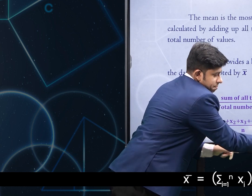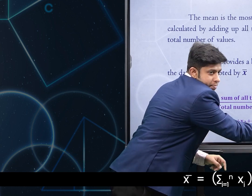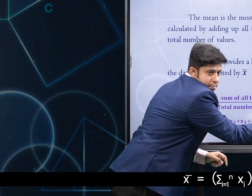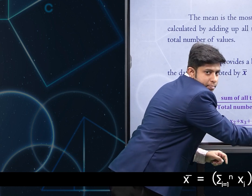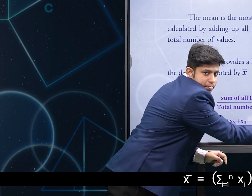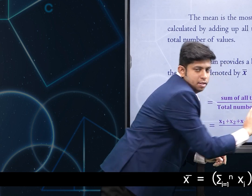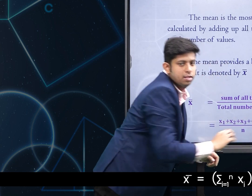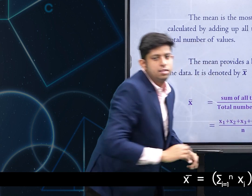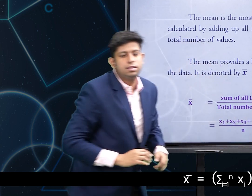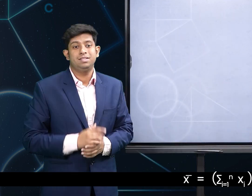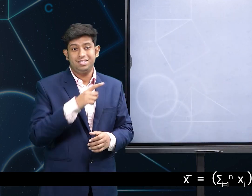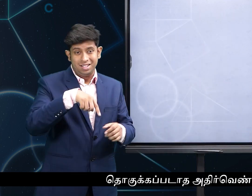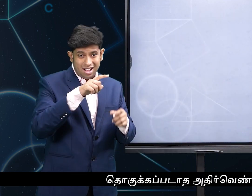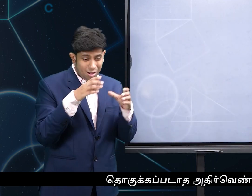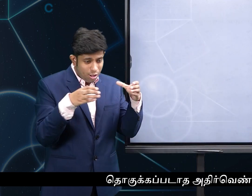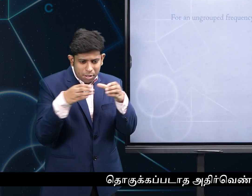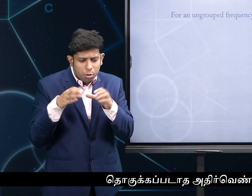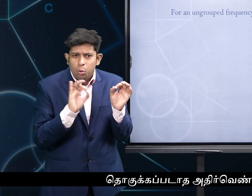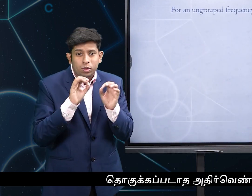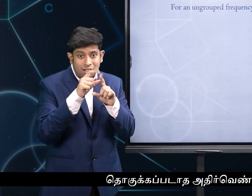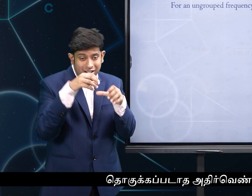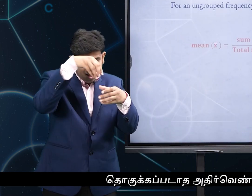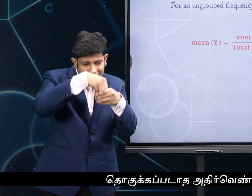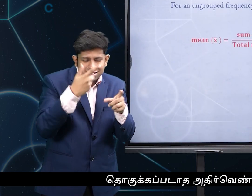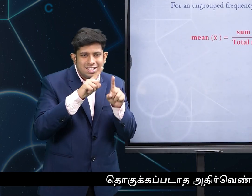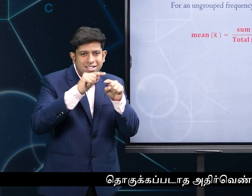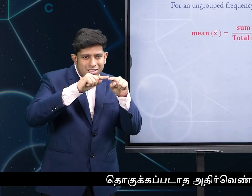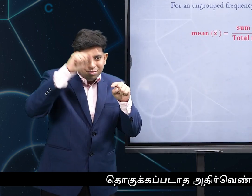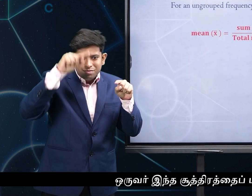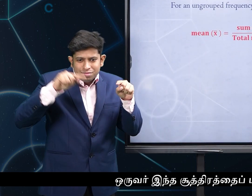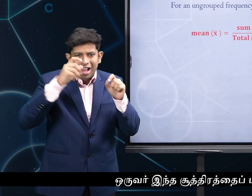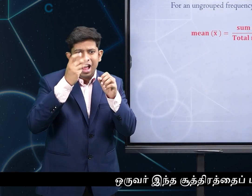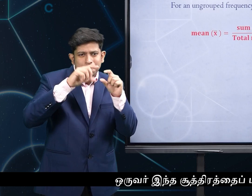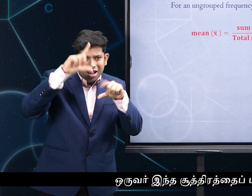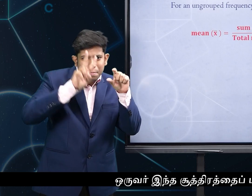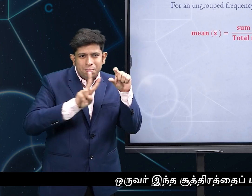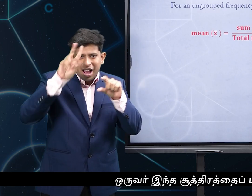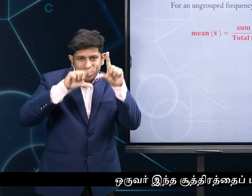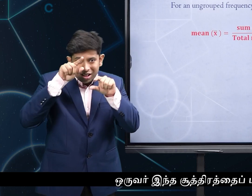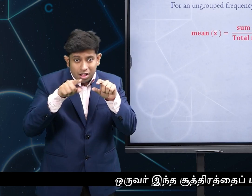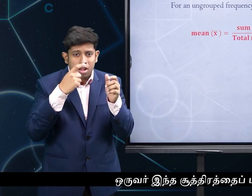பை n. தொகுக்கப்படாத அதிர்வெண் விநியோகத்திற்கு ஒருவர் இந்த சூத்திரத்தை பயன்படுத்தலாம்.